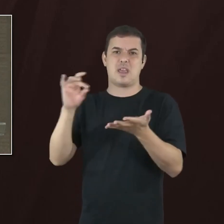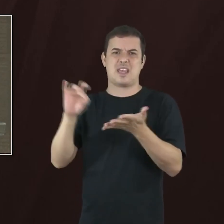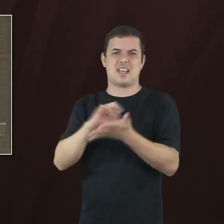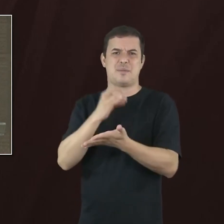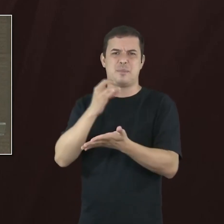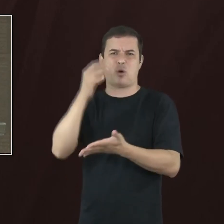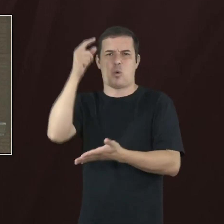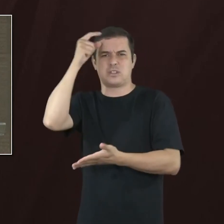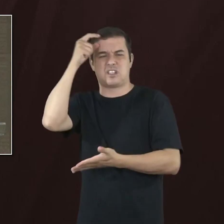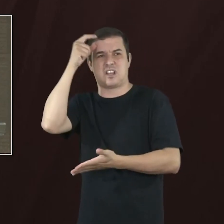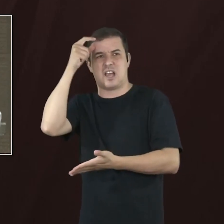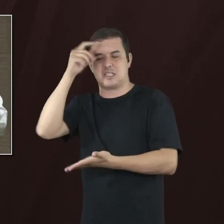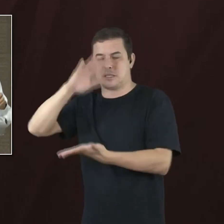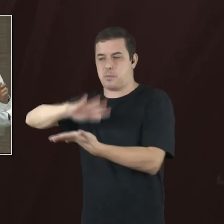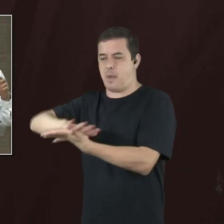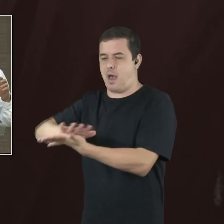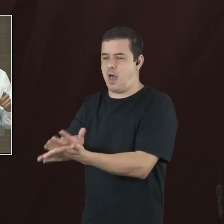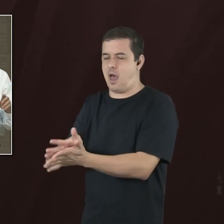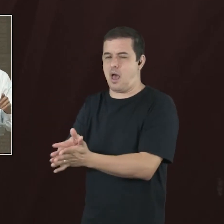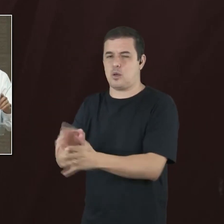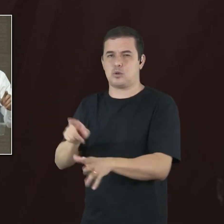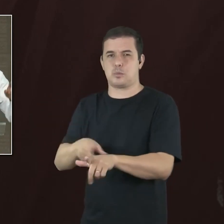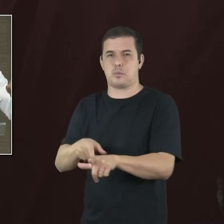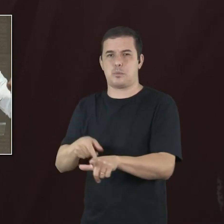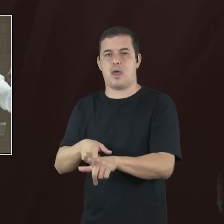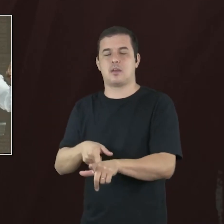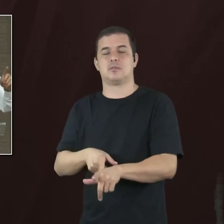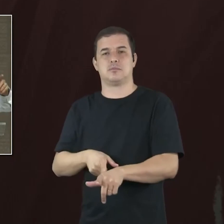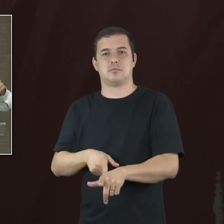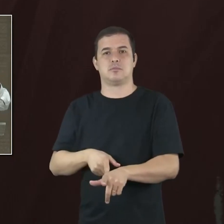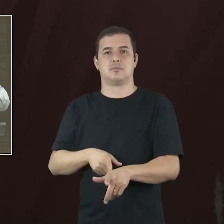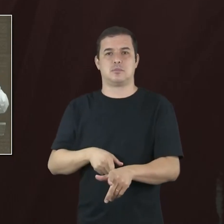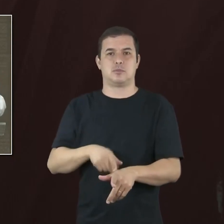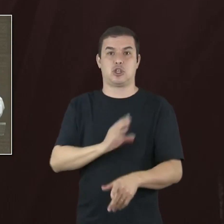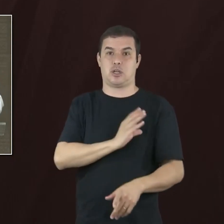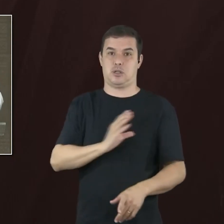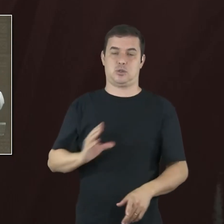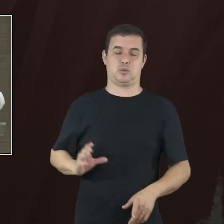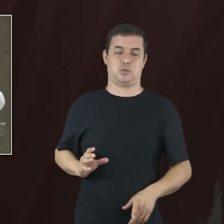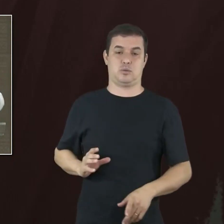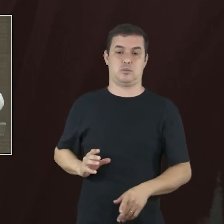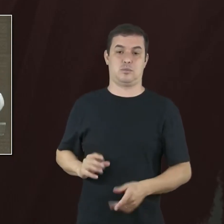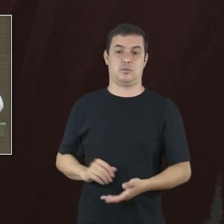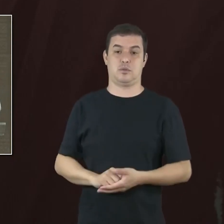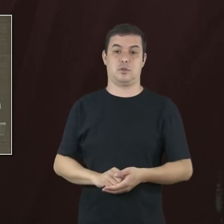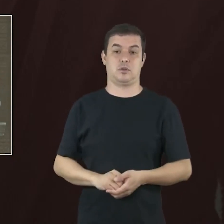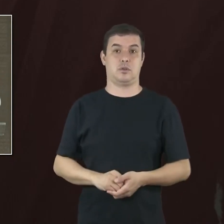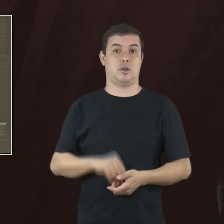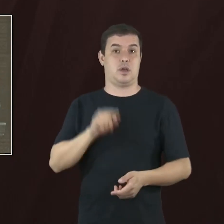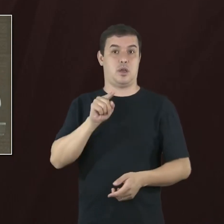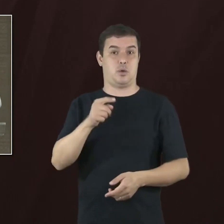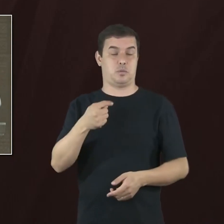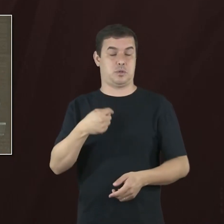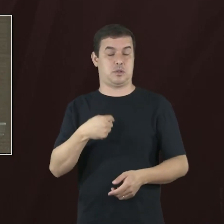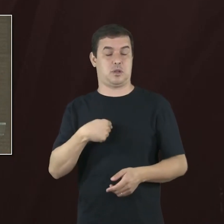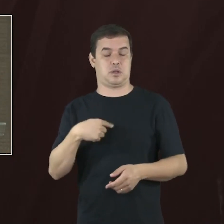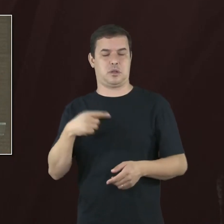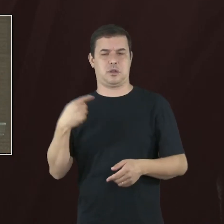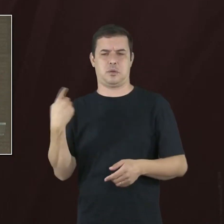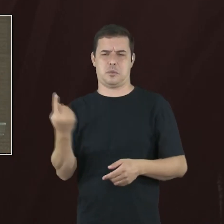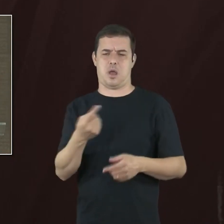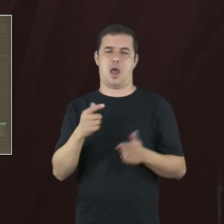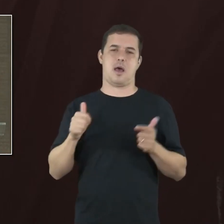de Cristo. Portanto, irmãos, Deus não trouxe você à toa. Você está aqui, cada um é importante,